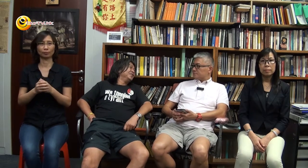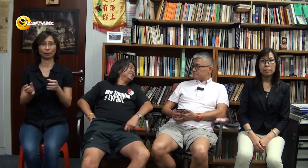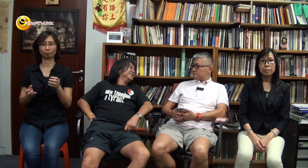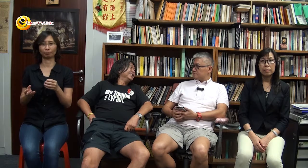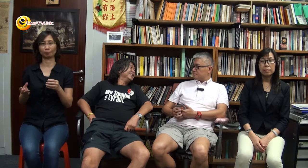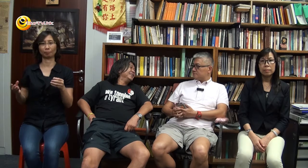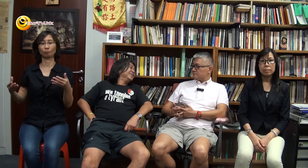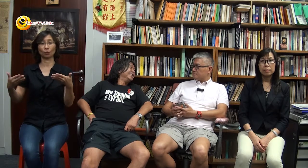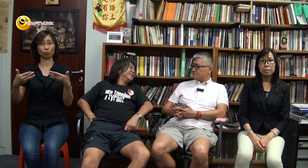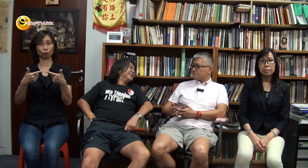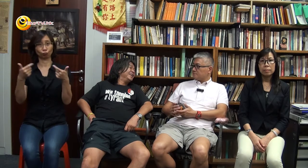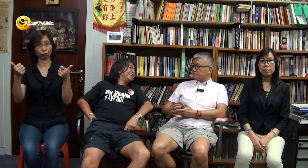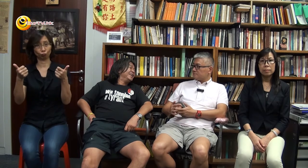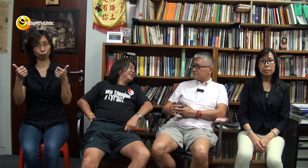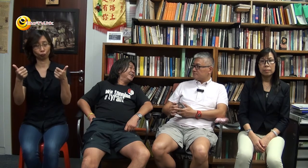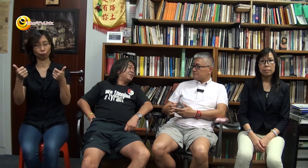嚟去，